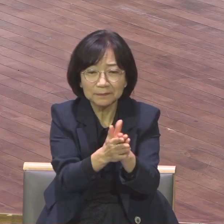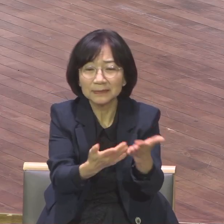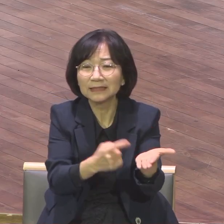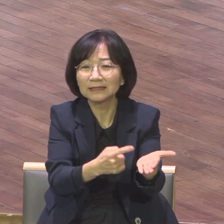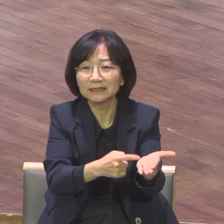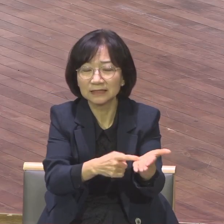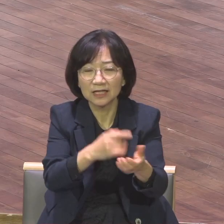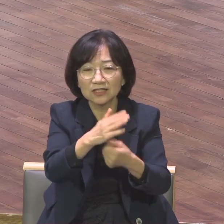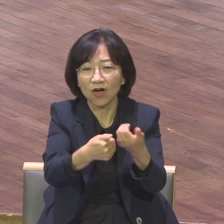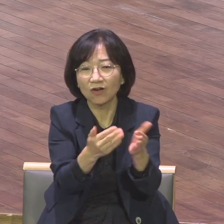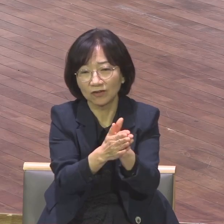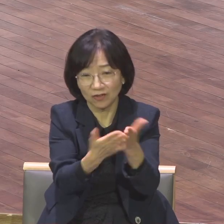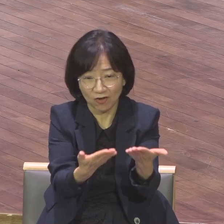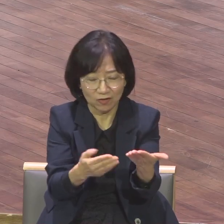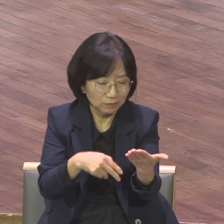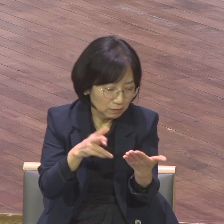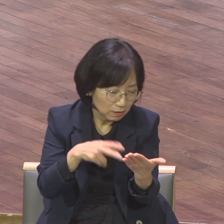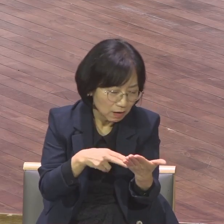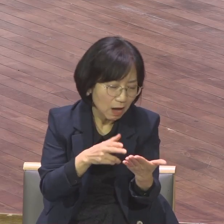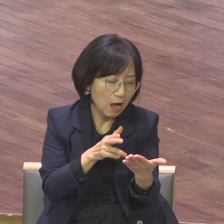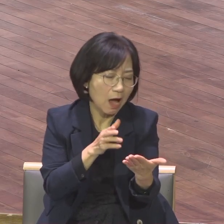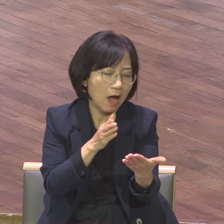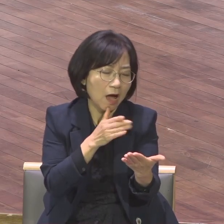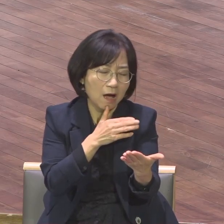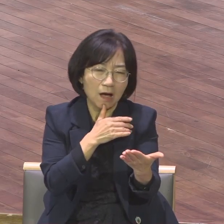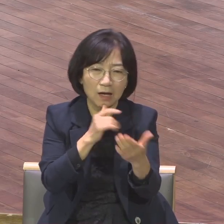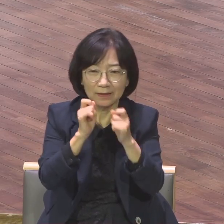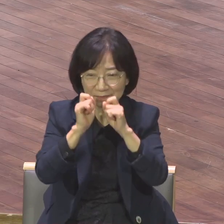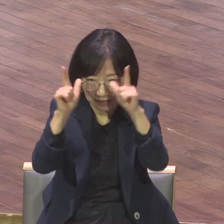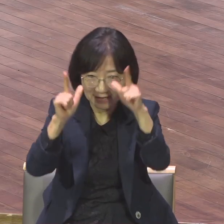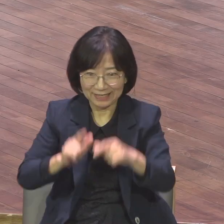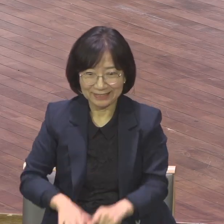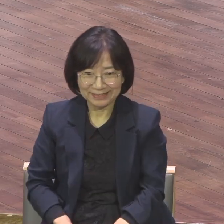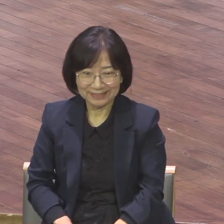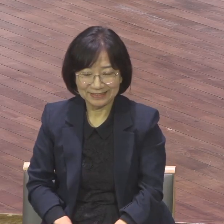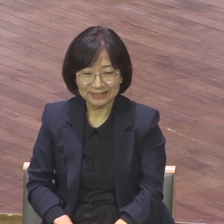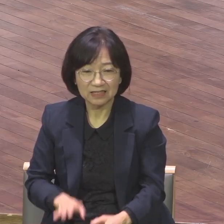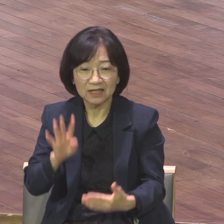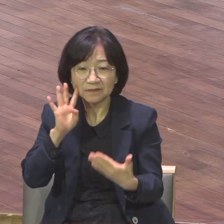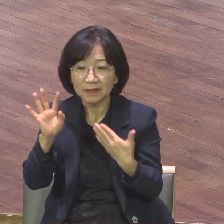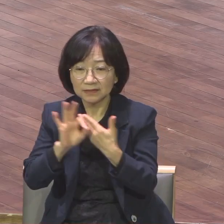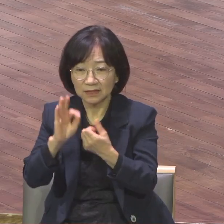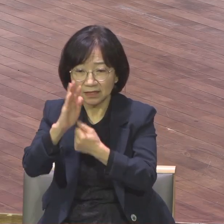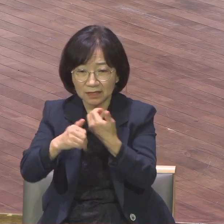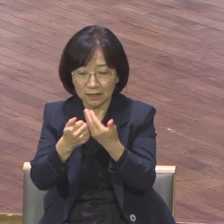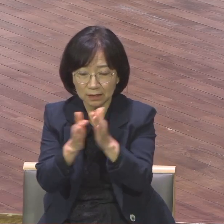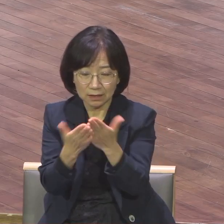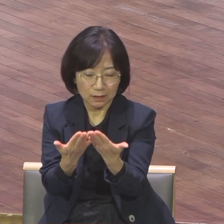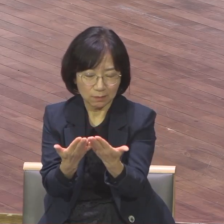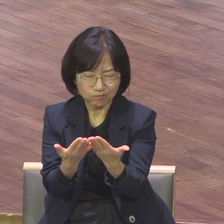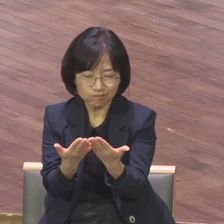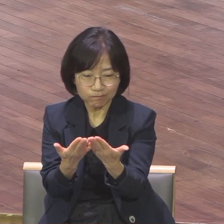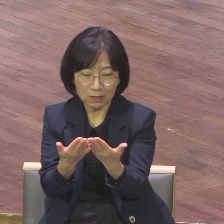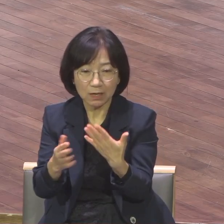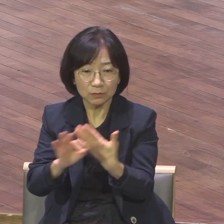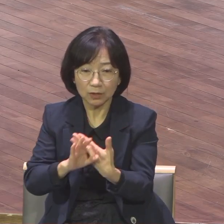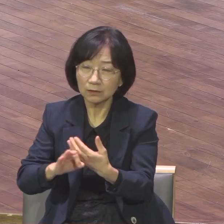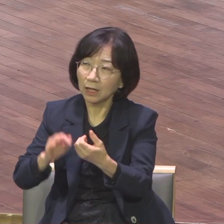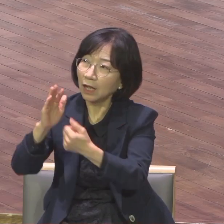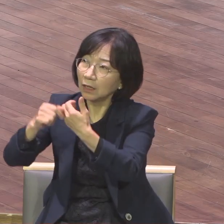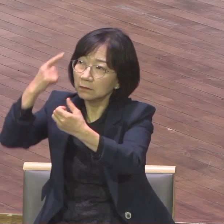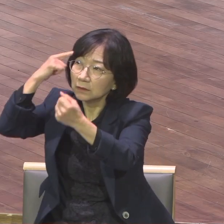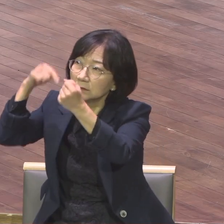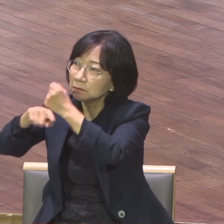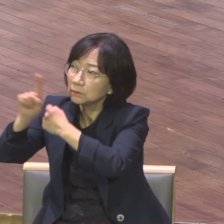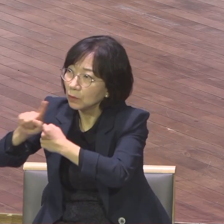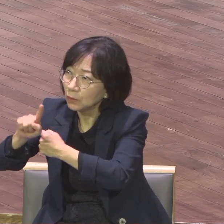말씀을 통해서. 그러니까 하나님의 말씀을 모르면 하나님이 나를 향한 뜻을 전혀 모르죠. 전혀